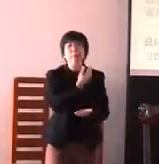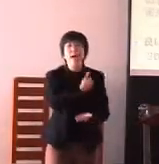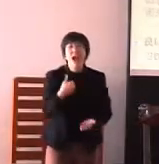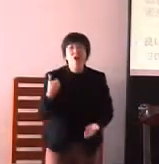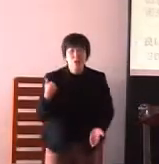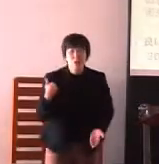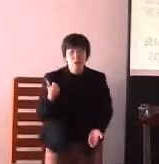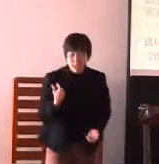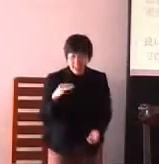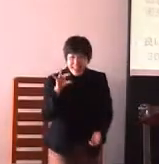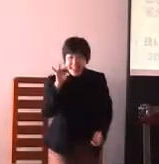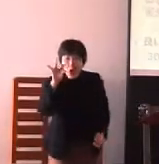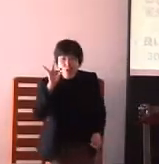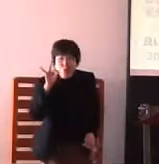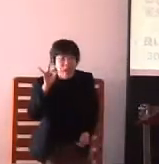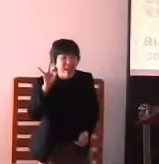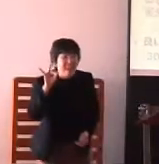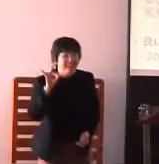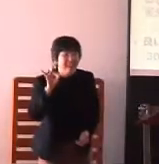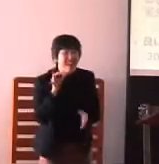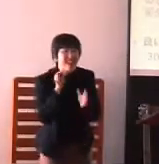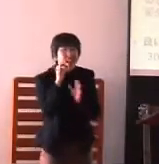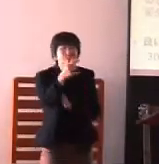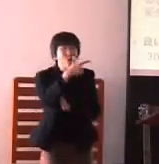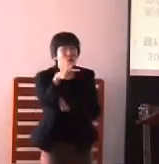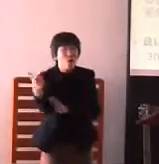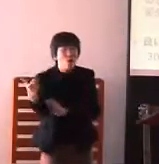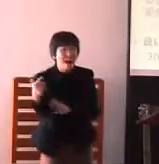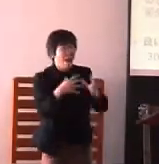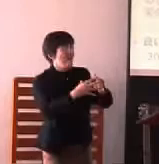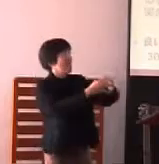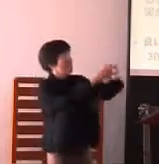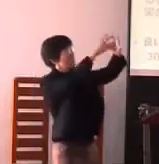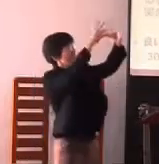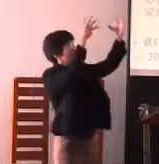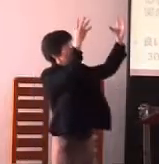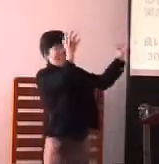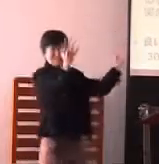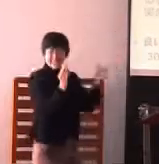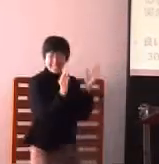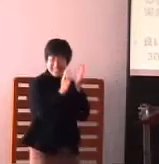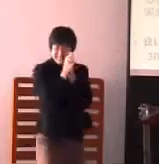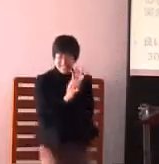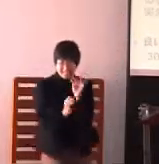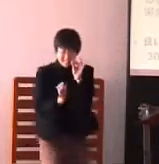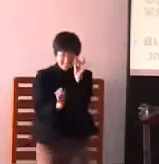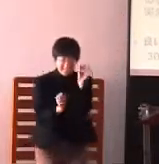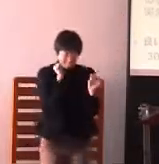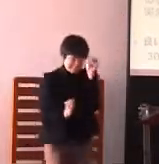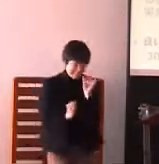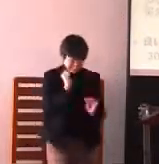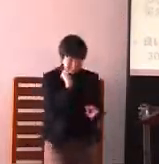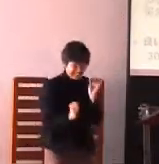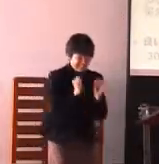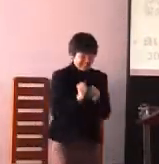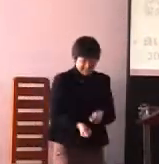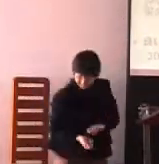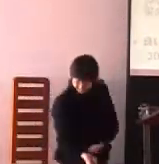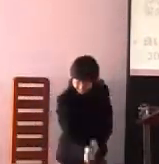もっと豊かにいただくことができる。耕す、種を植えて、水をやって、ああ、